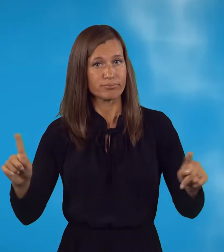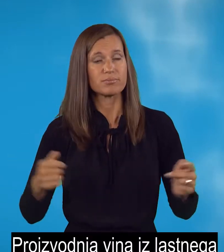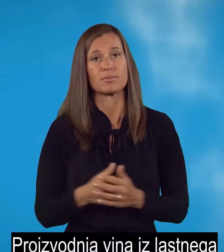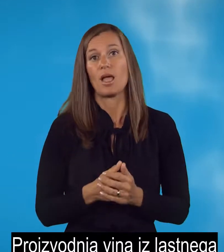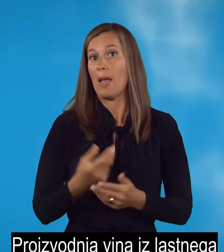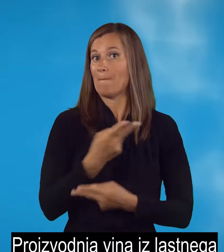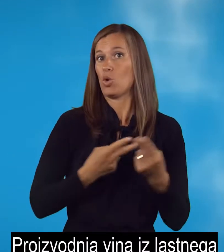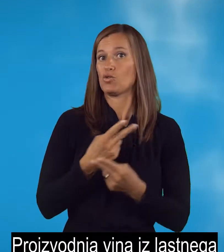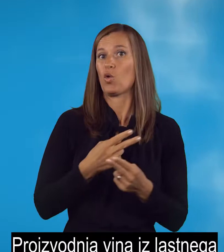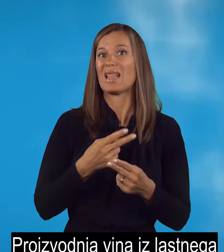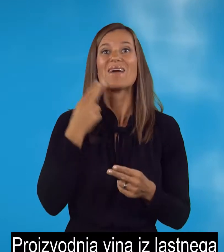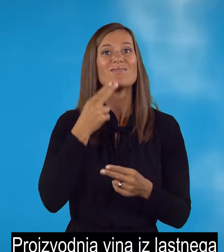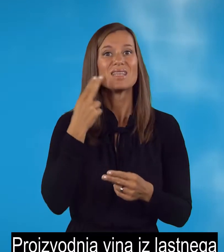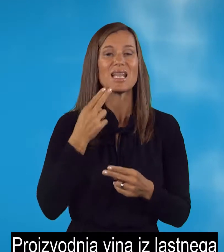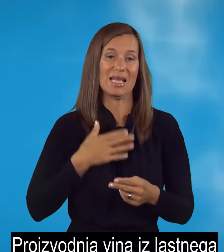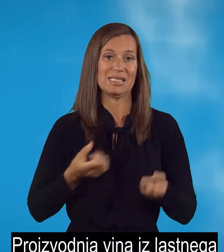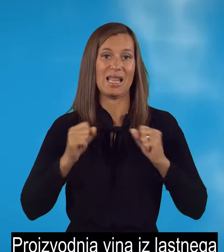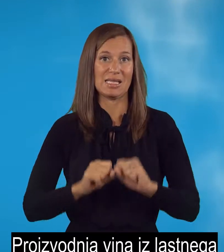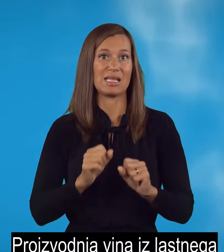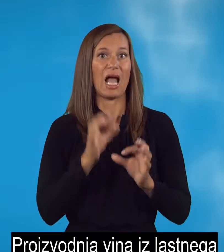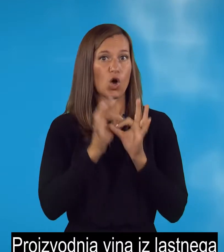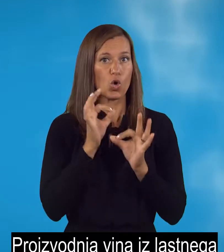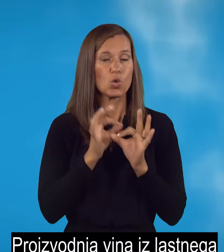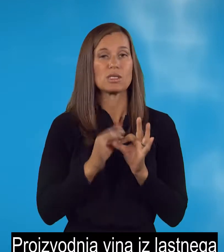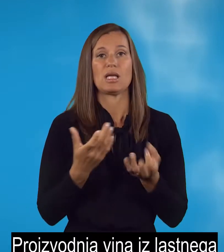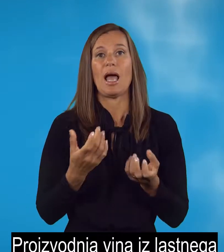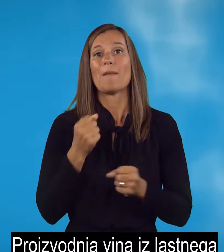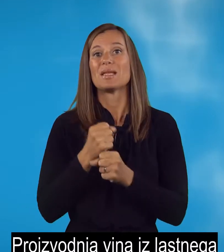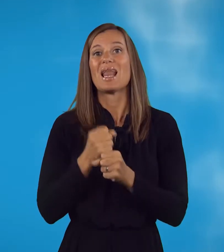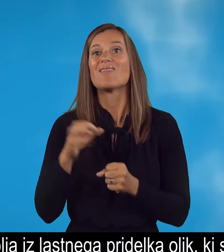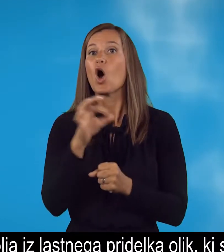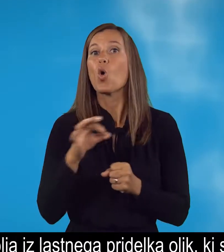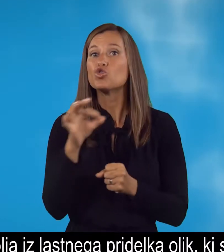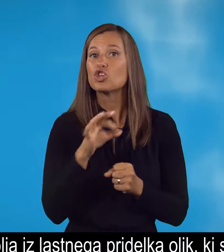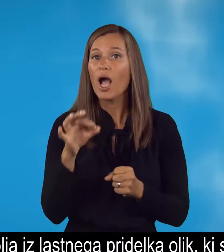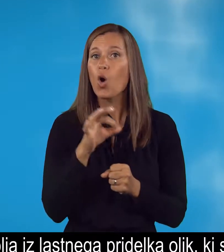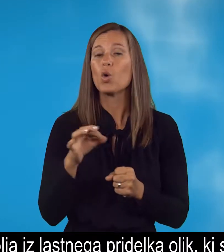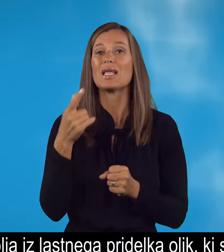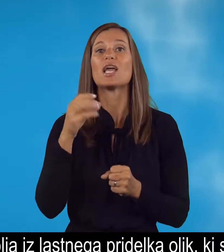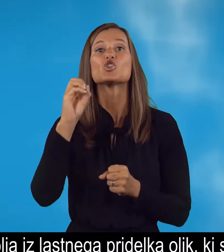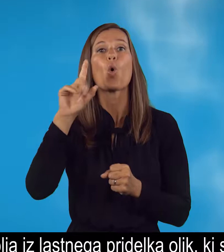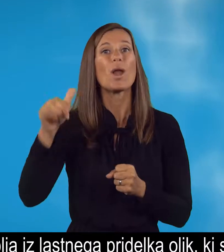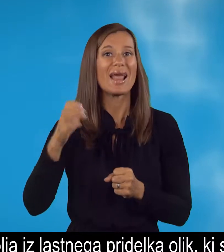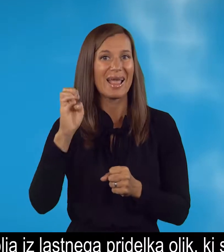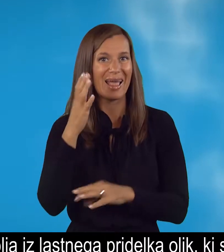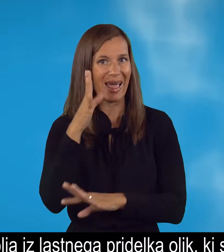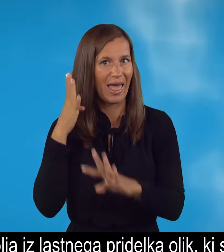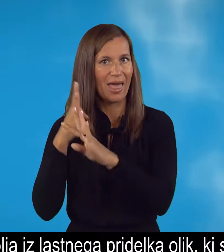Proizvodnja vina iz lastnega pridelka grozdja in pridelava oljčnega olja iz lastnega pridelka oljk, ki se štejeta